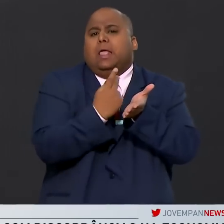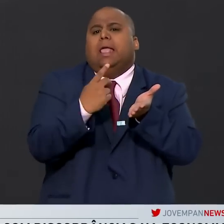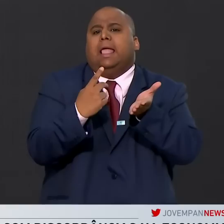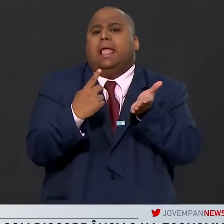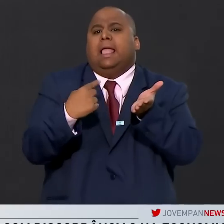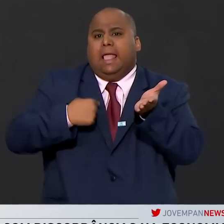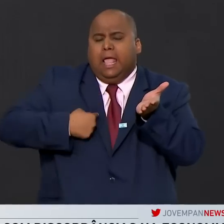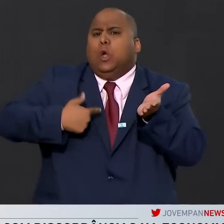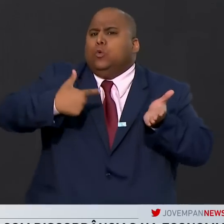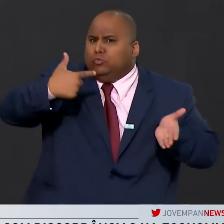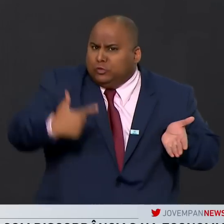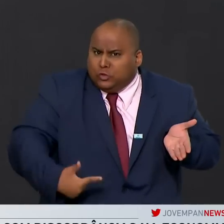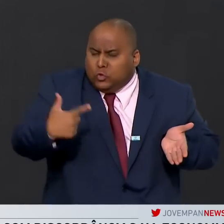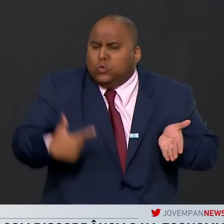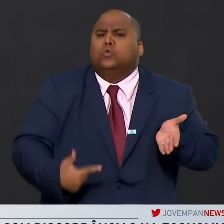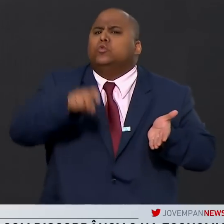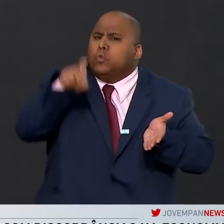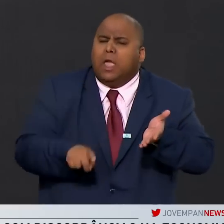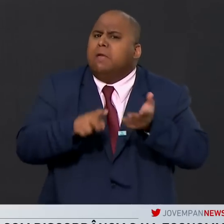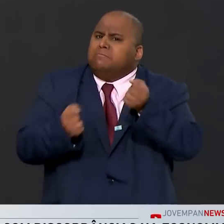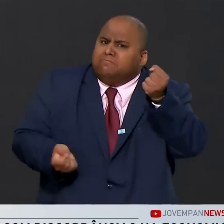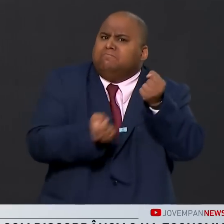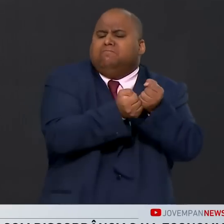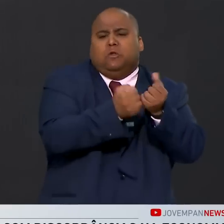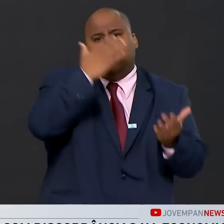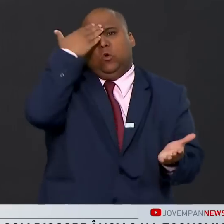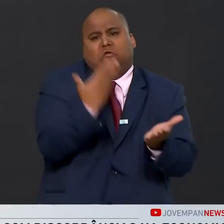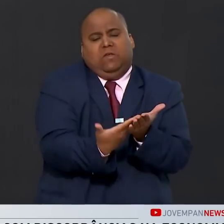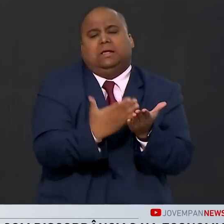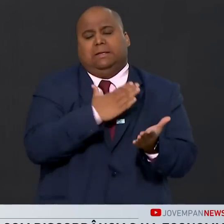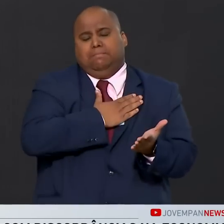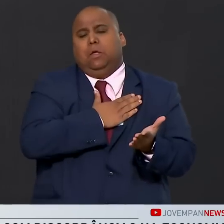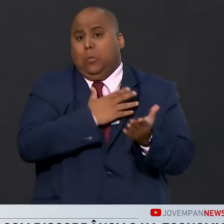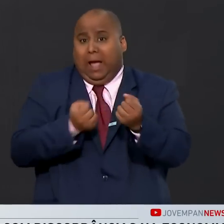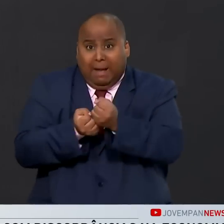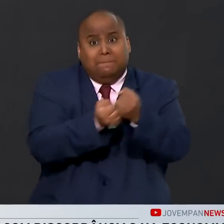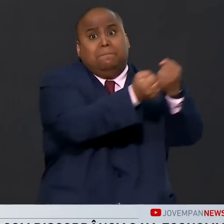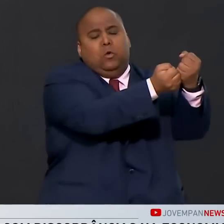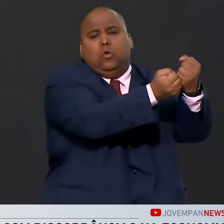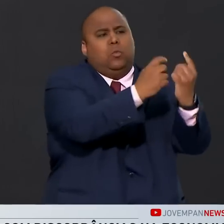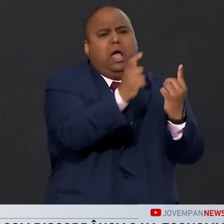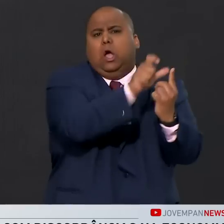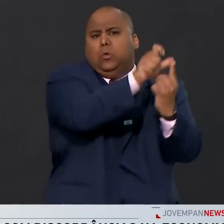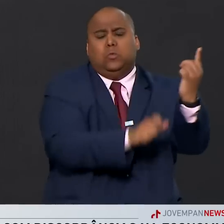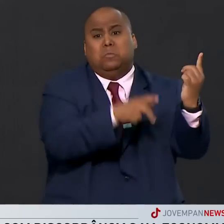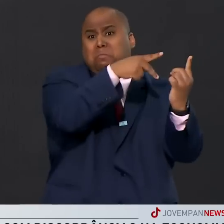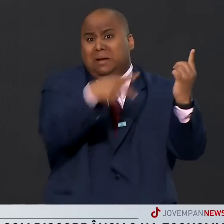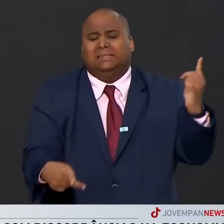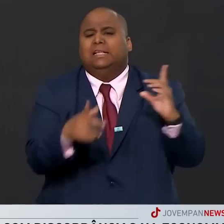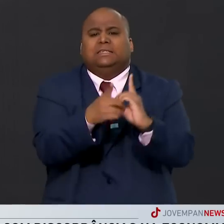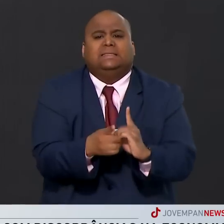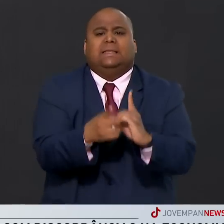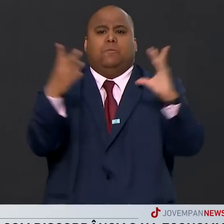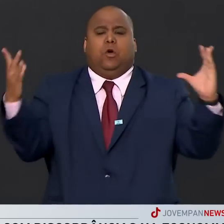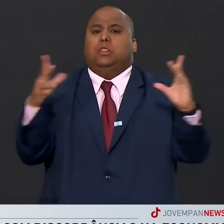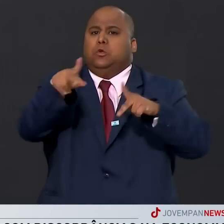no segundo turno, votando e depositando o meu voto, a minha confiança, o meu apoio ao único presidente democrata que o